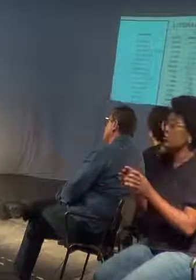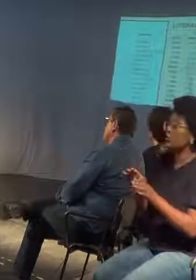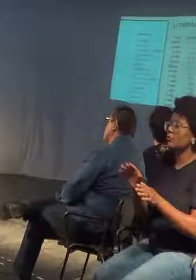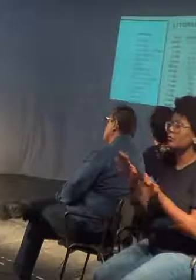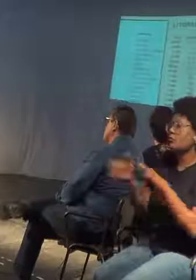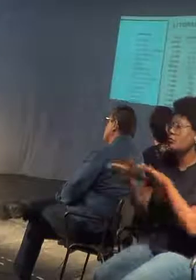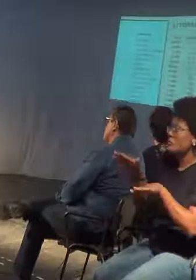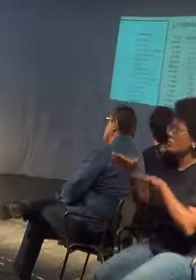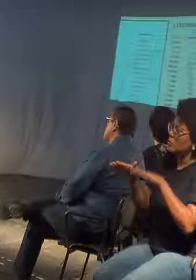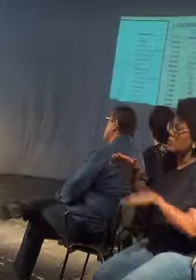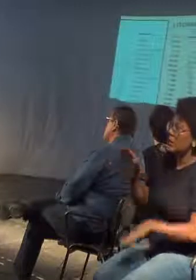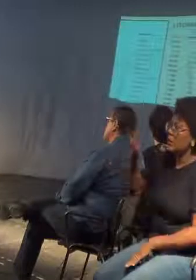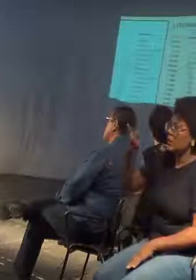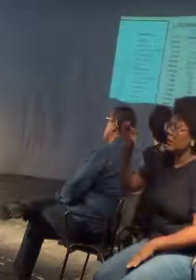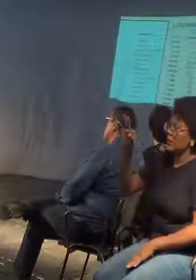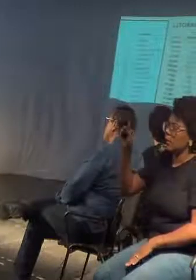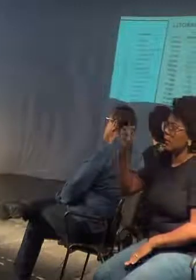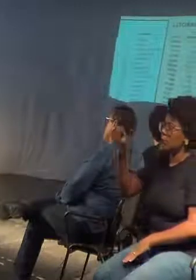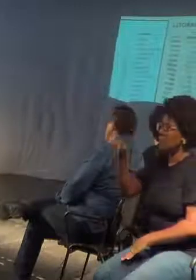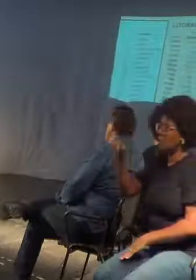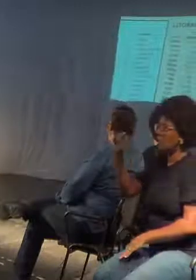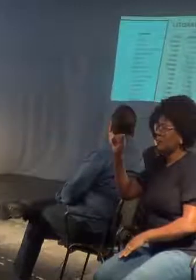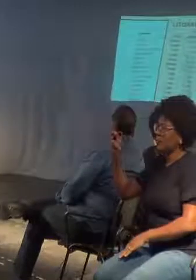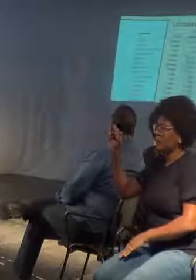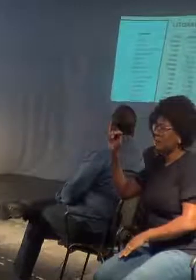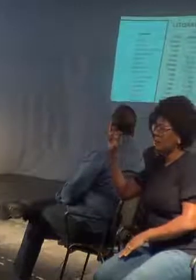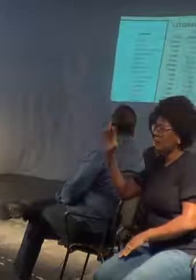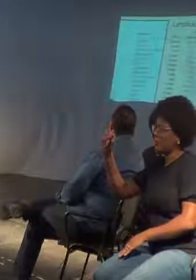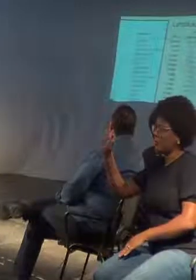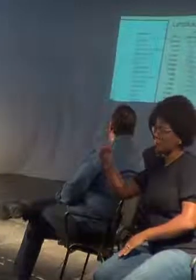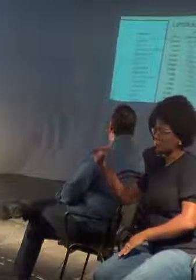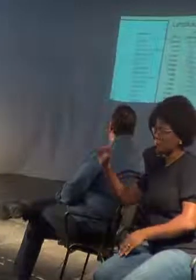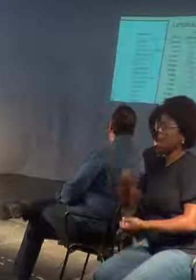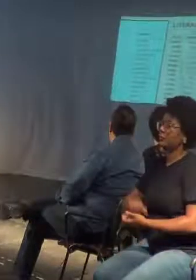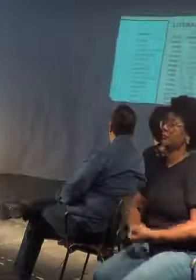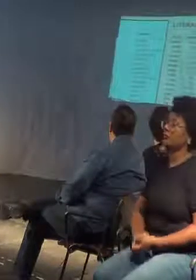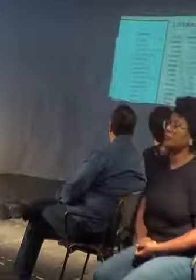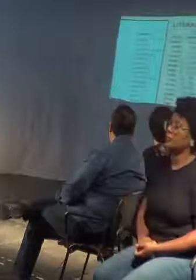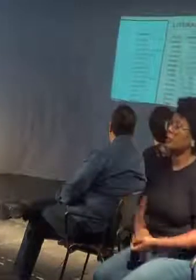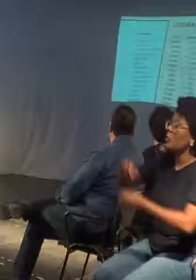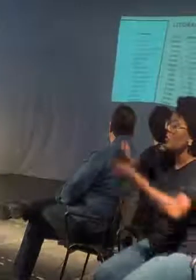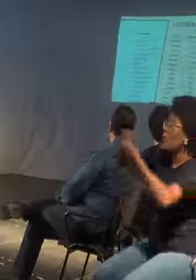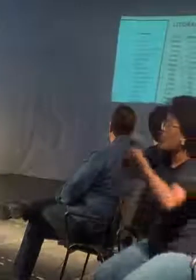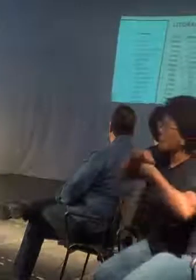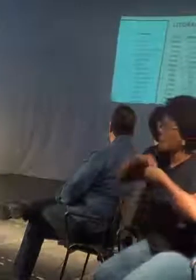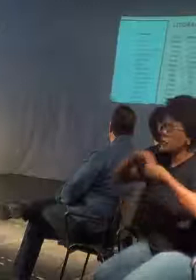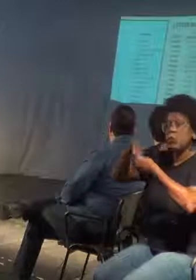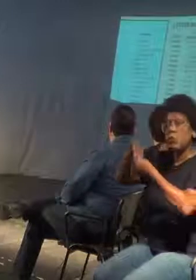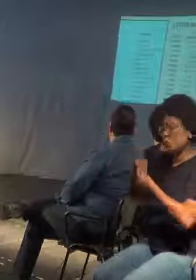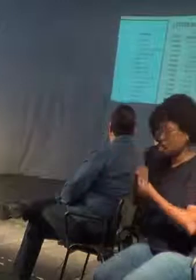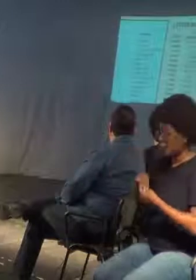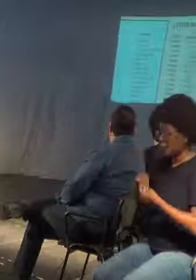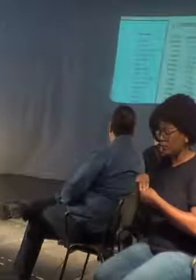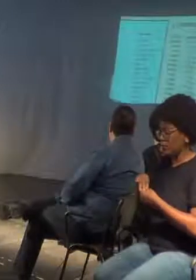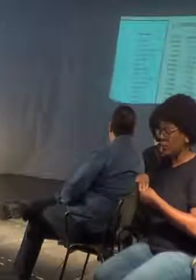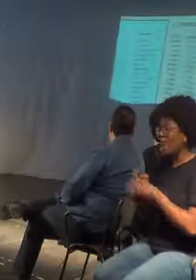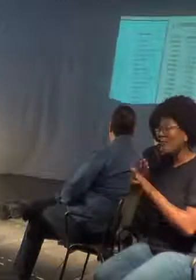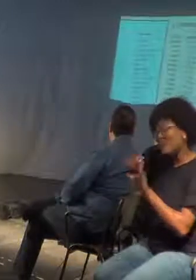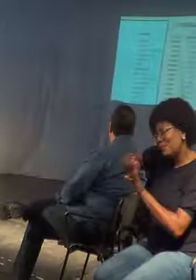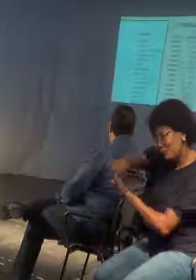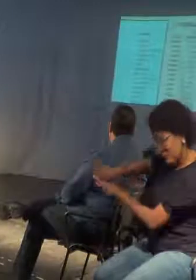já está ficando dentro da cidade, né? E os outros municípios todos, né? Mas não vamos nos